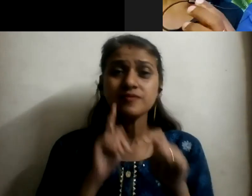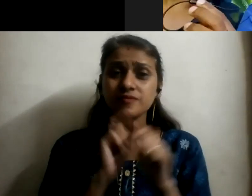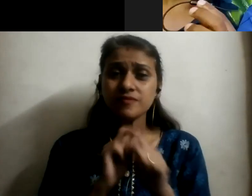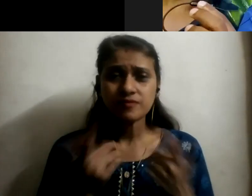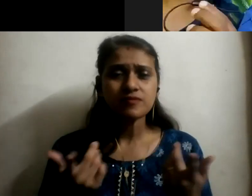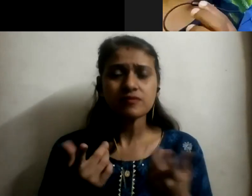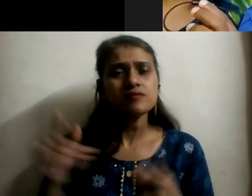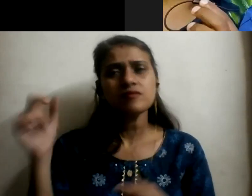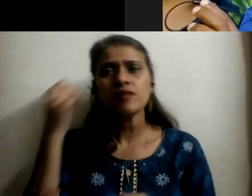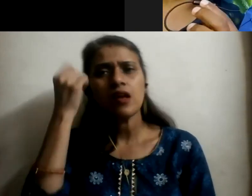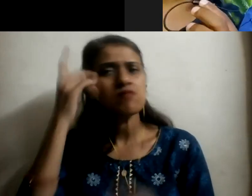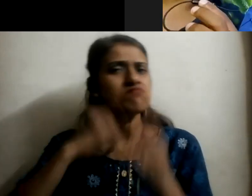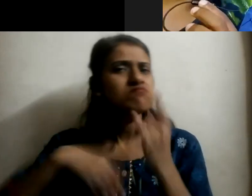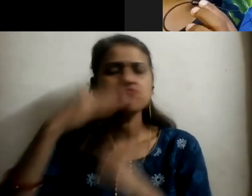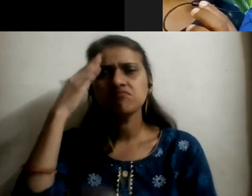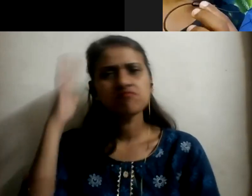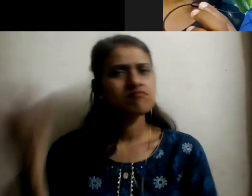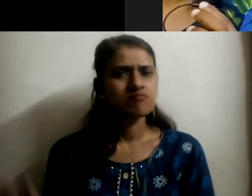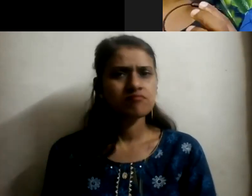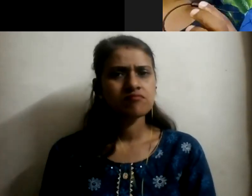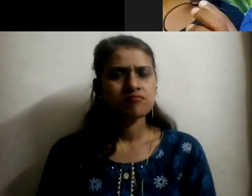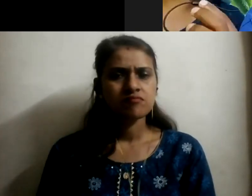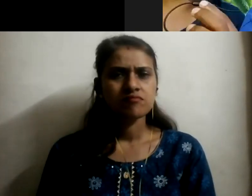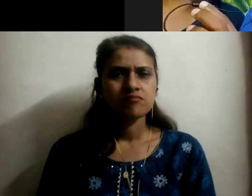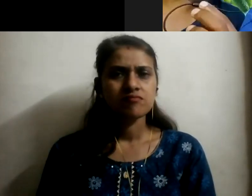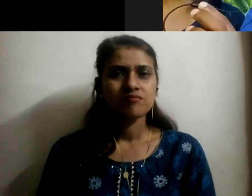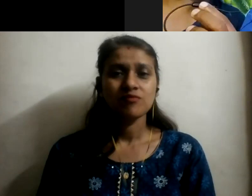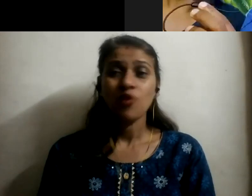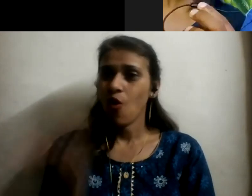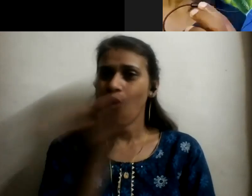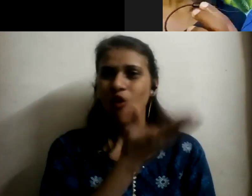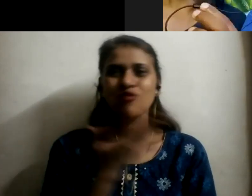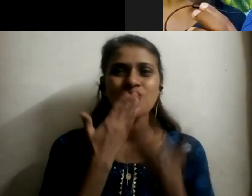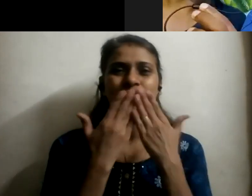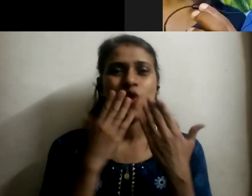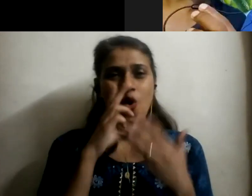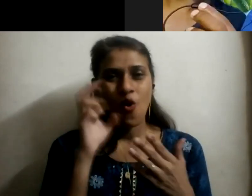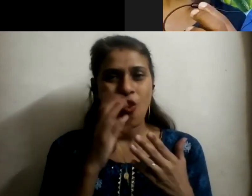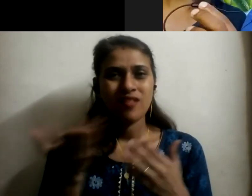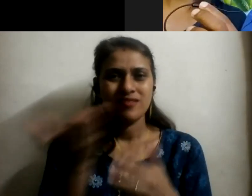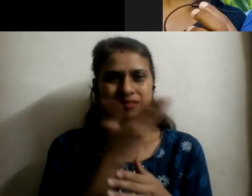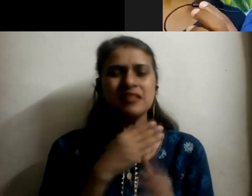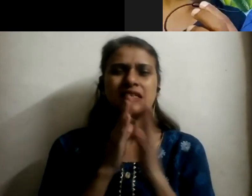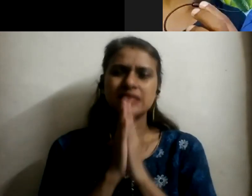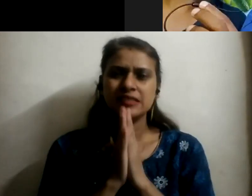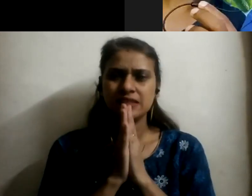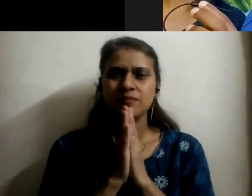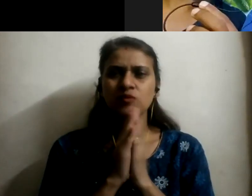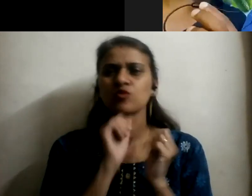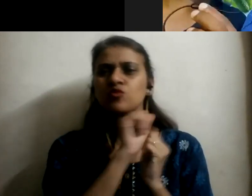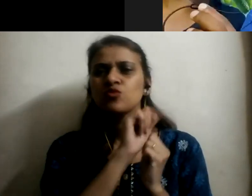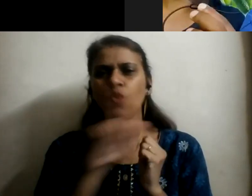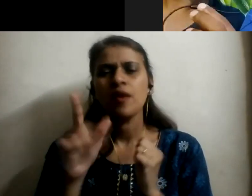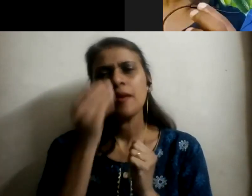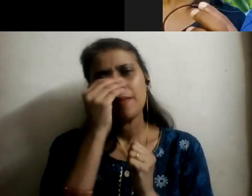सो हम आप जैसे कॉलेज स्टूडेंट्स जो हैं यहाँ पे, हमारा रिक्वेस्ट यही है कि आप लोग हमें